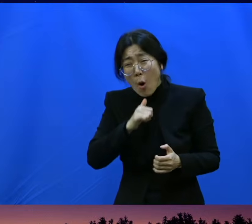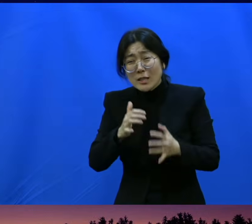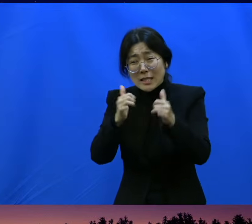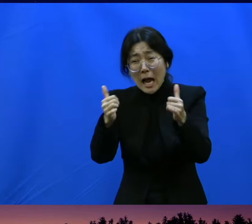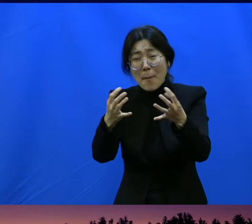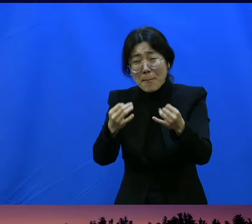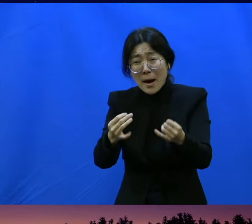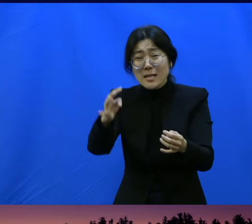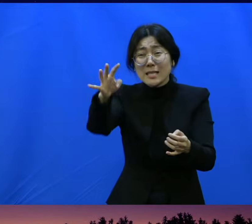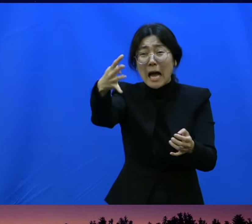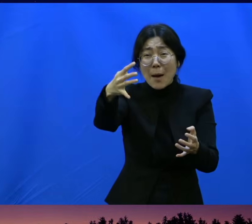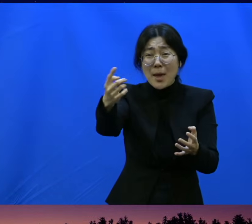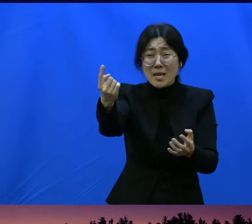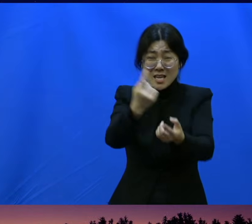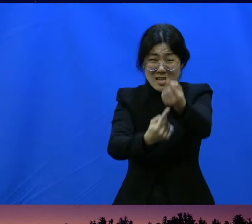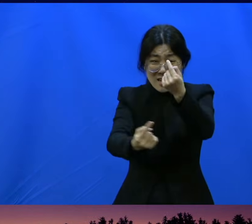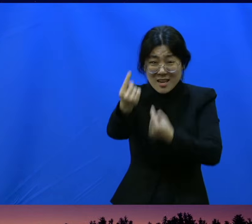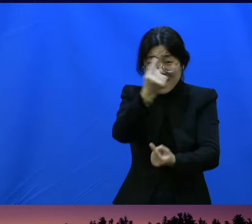여러분.